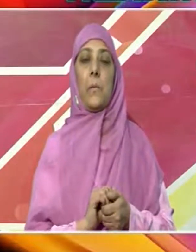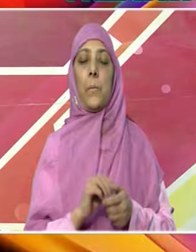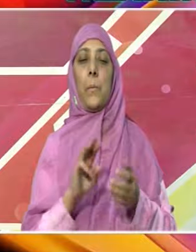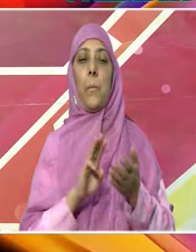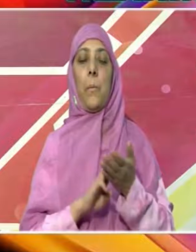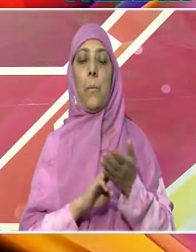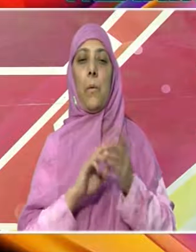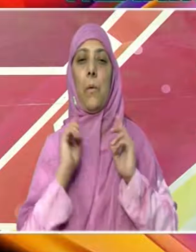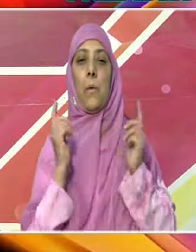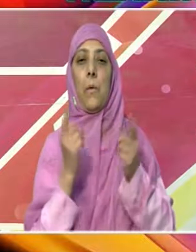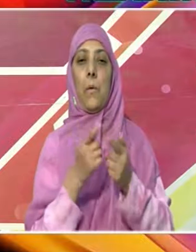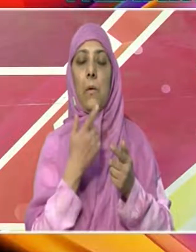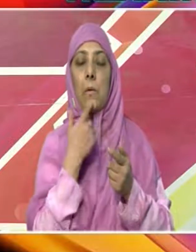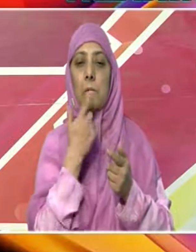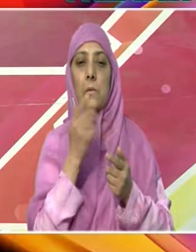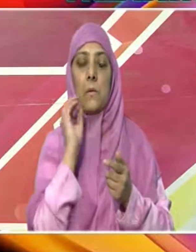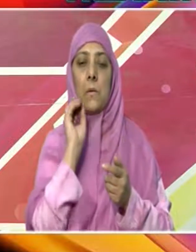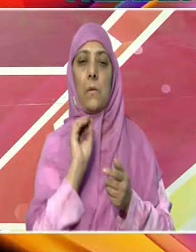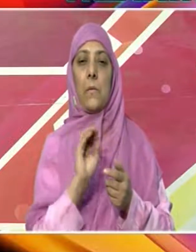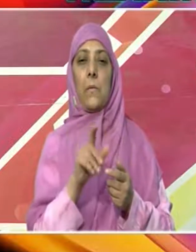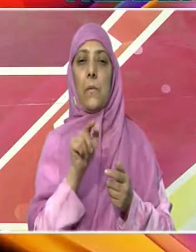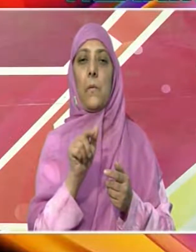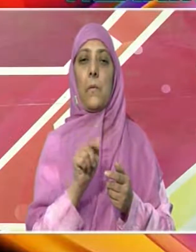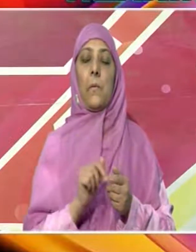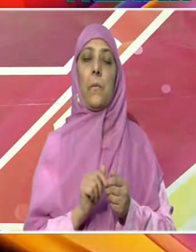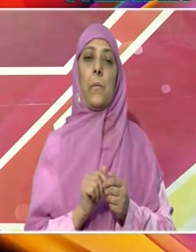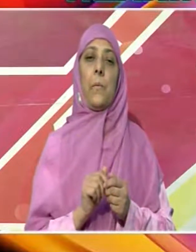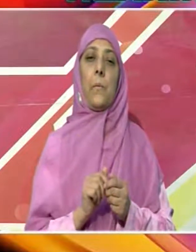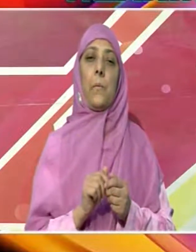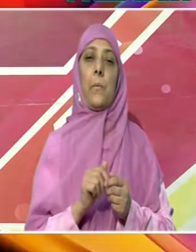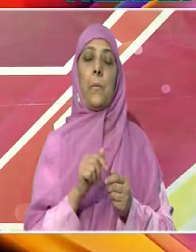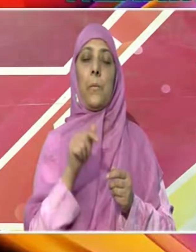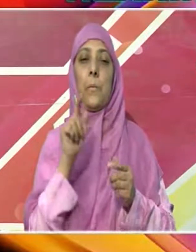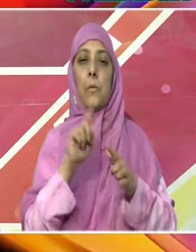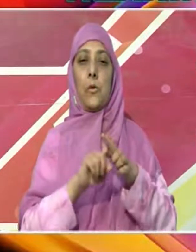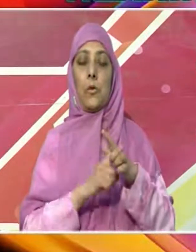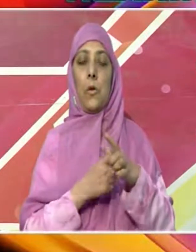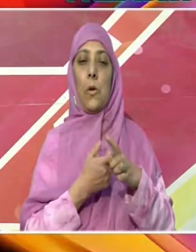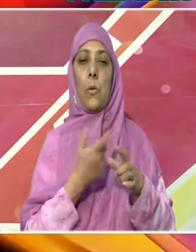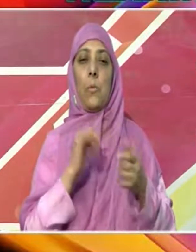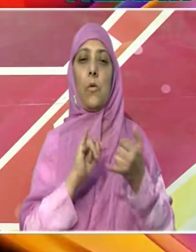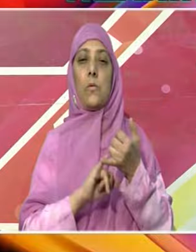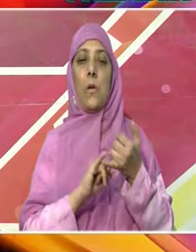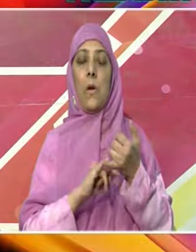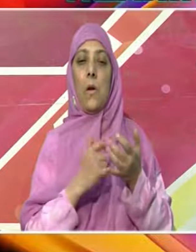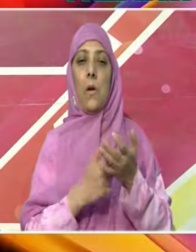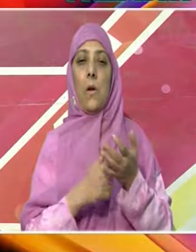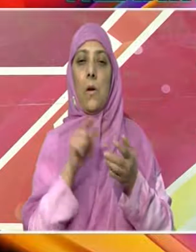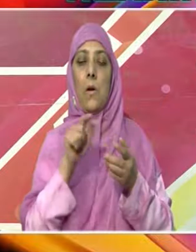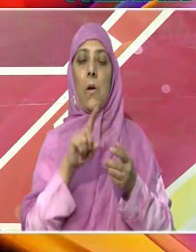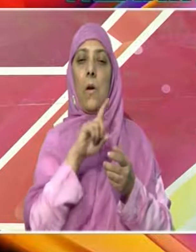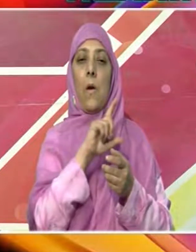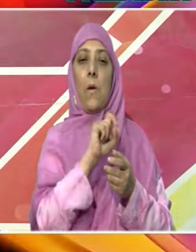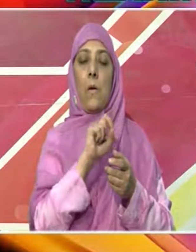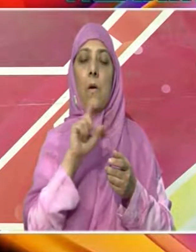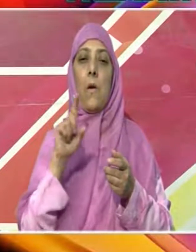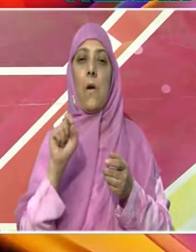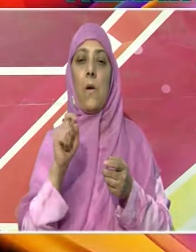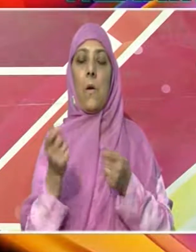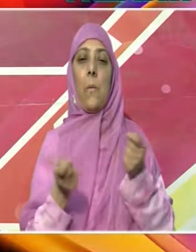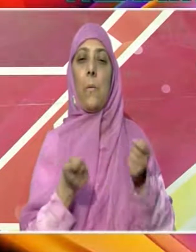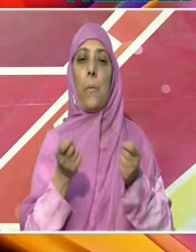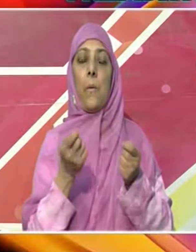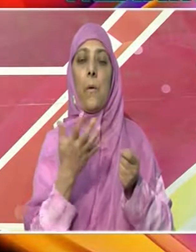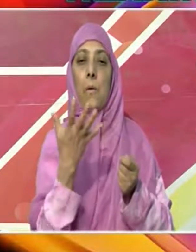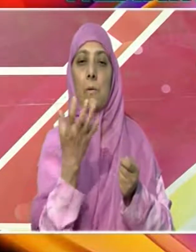मीटिंग में बताया गया की श्रीनगर और जम्मू शहरों के लिए खरीदी